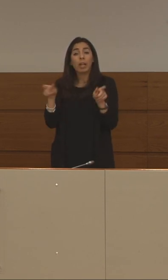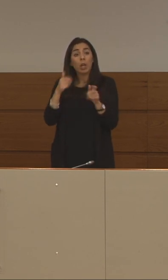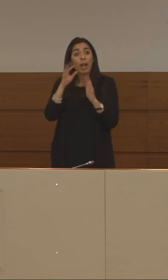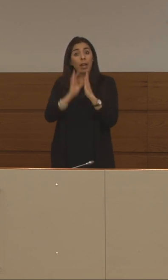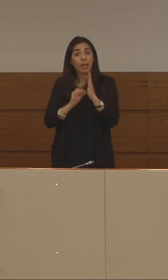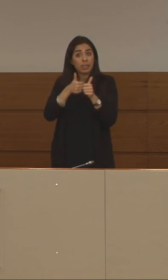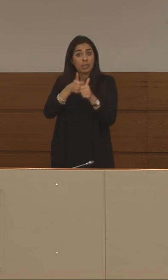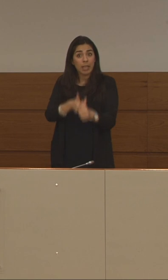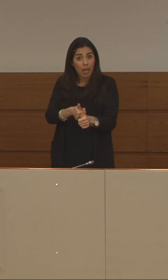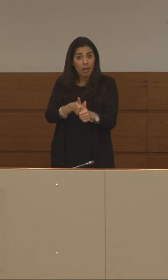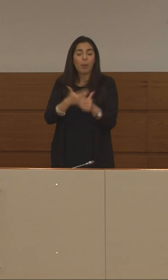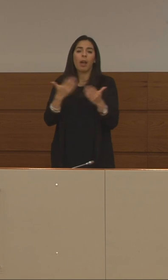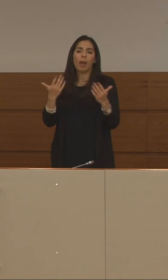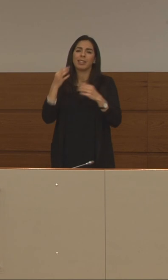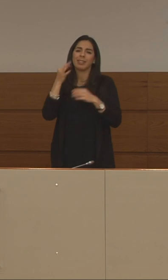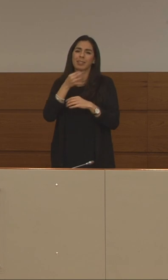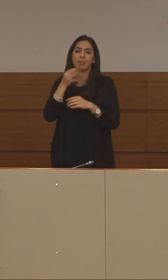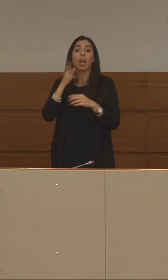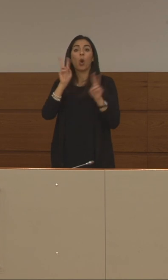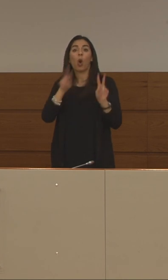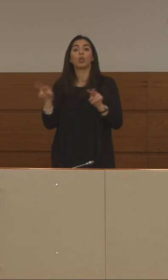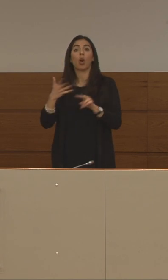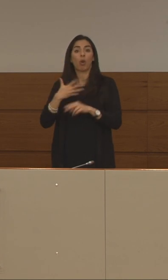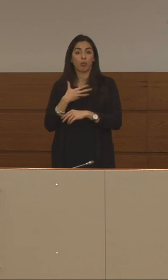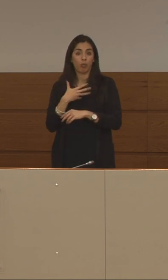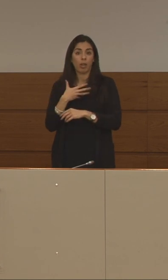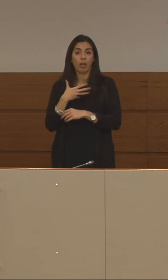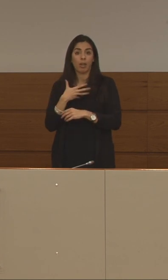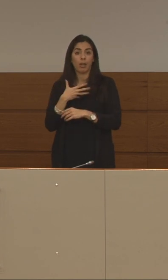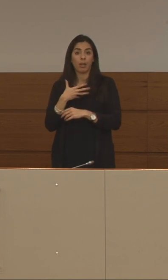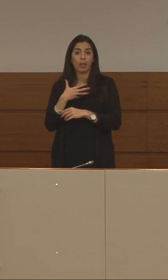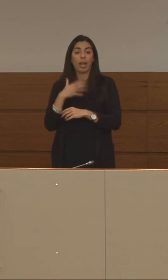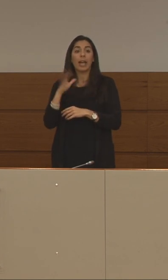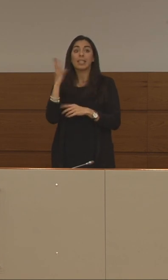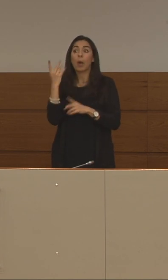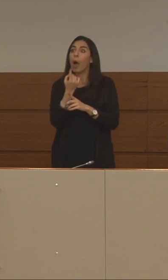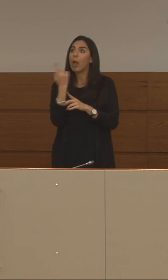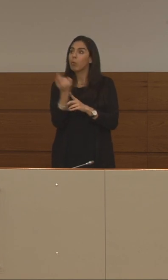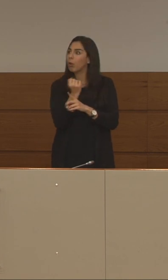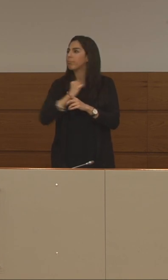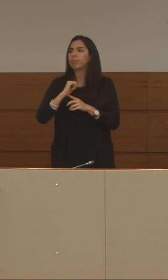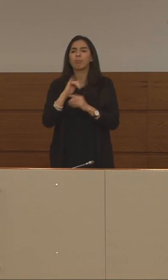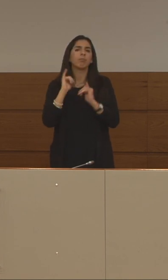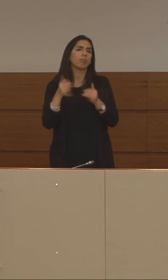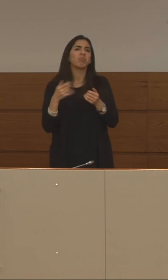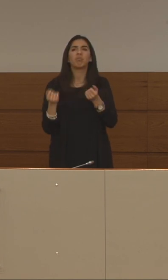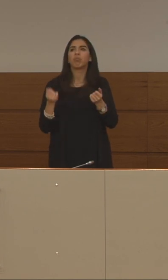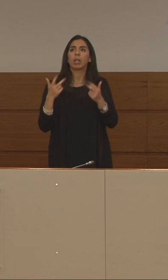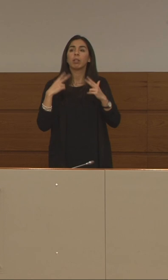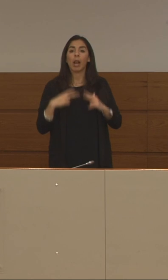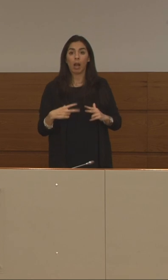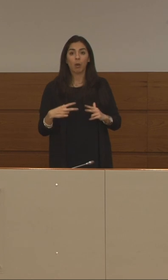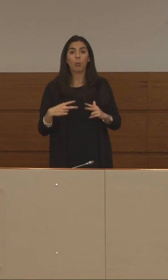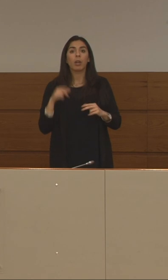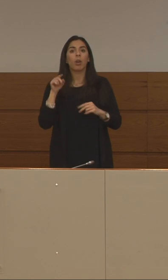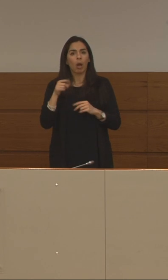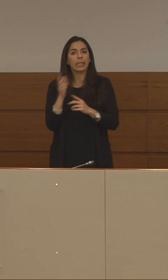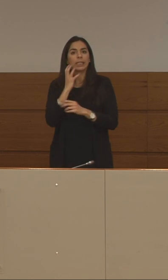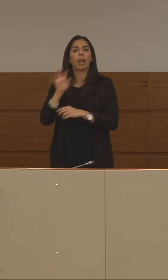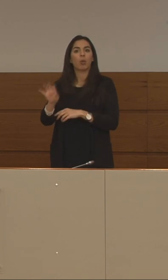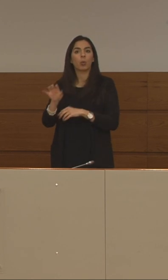c'è un controllo c'è anche la in caso di violazione la